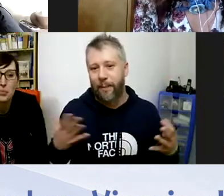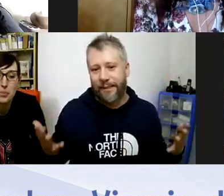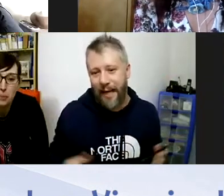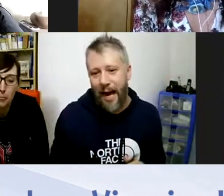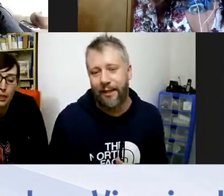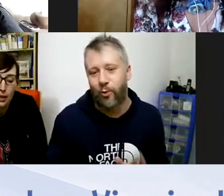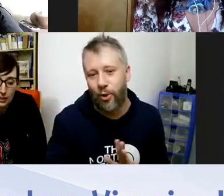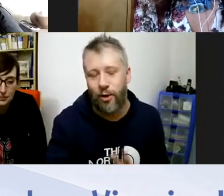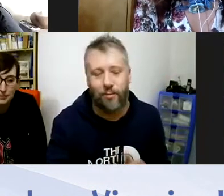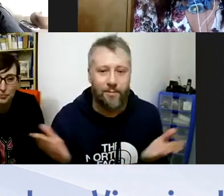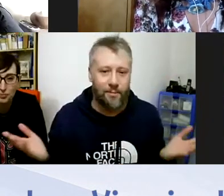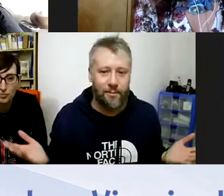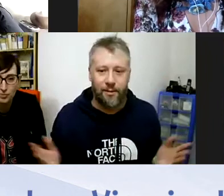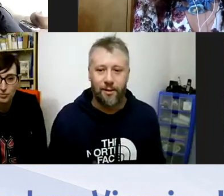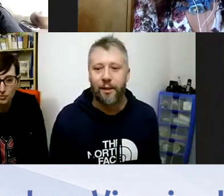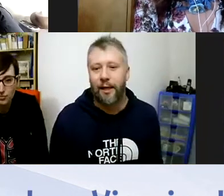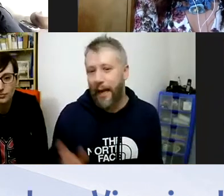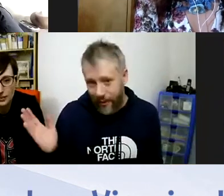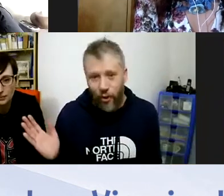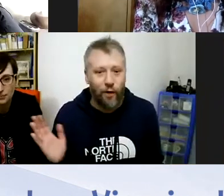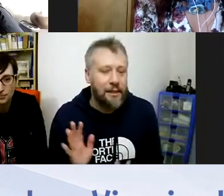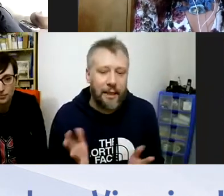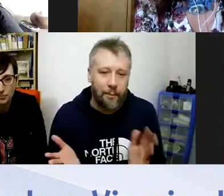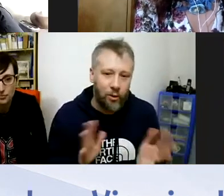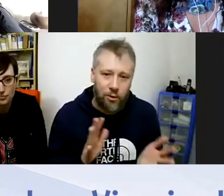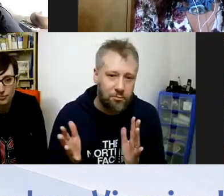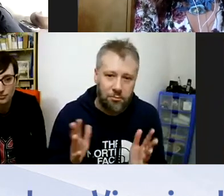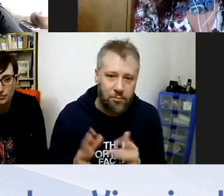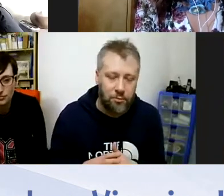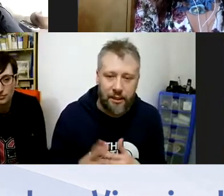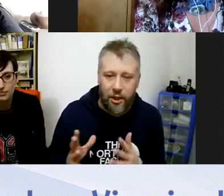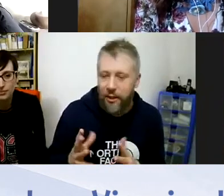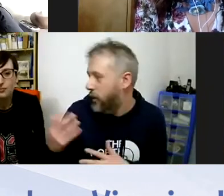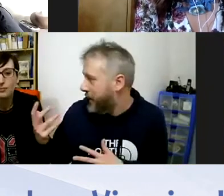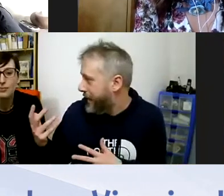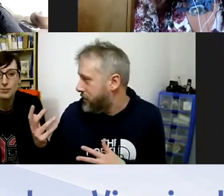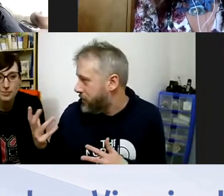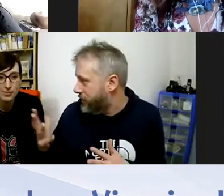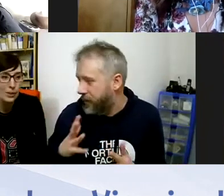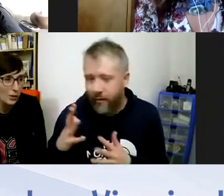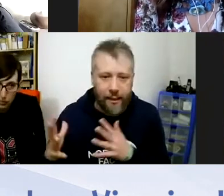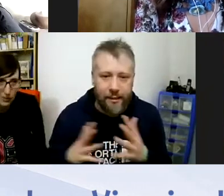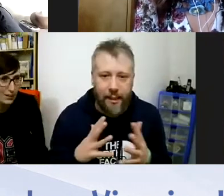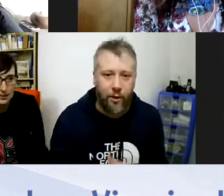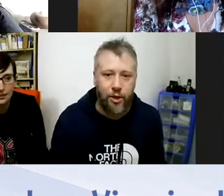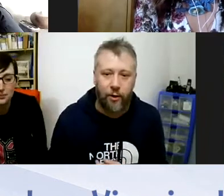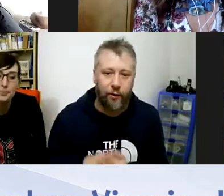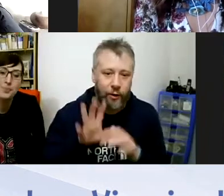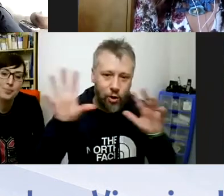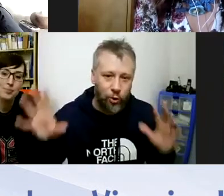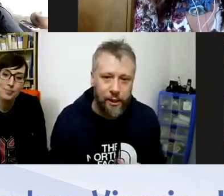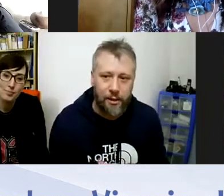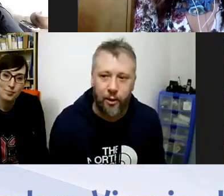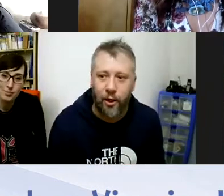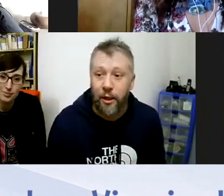bellissima, per strada, 2 giorni. Molto bella. Io l'ho vista almeno una decina di volte, lei non l'aveva mai vista, così allora ho fatto